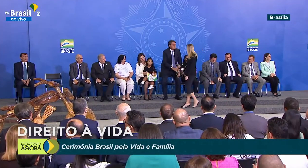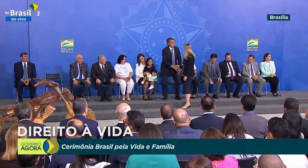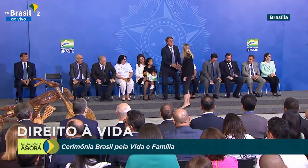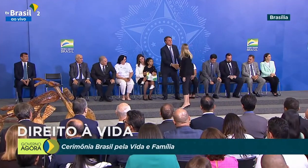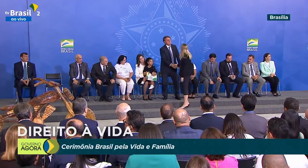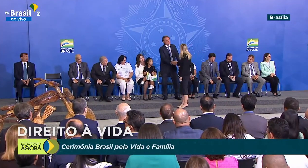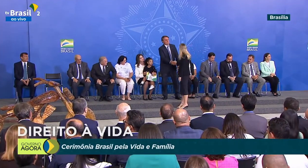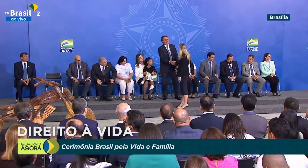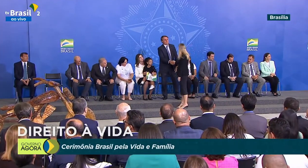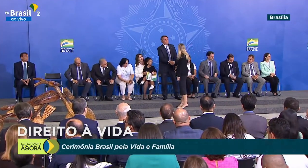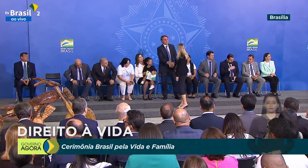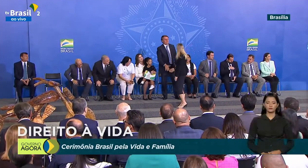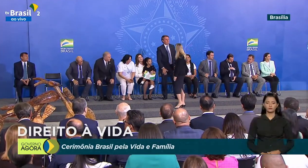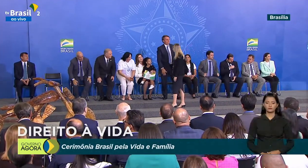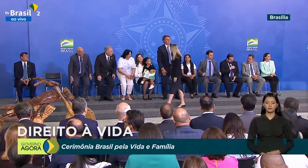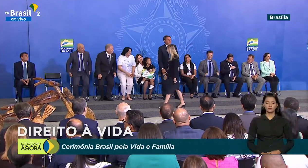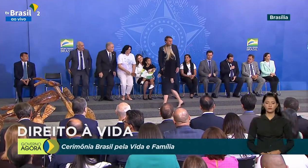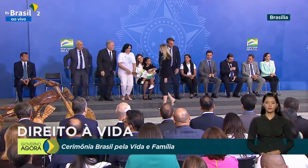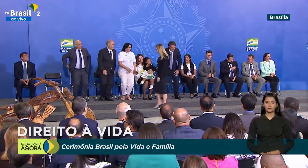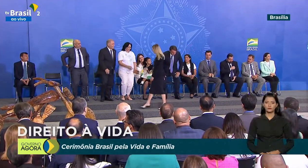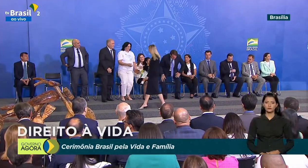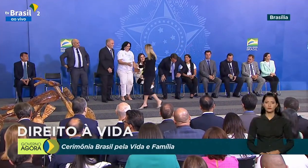E aí